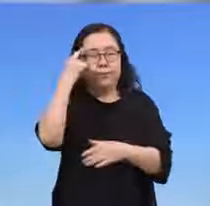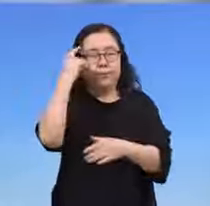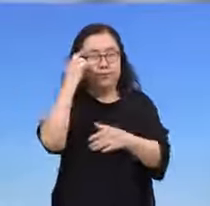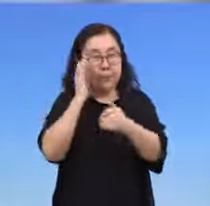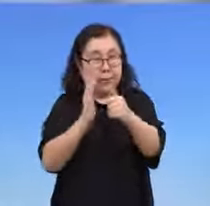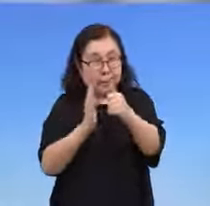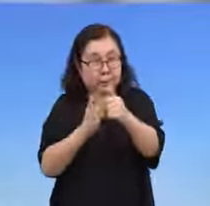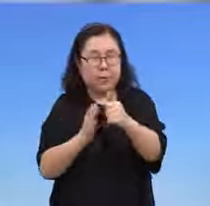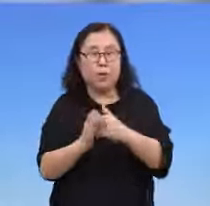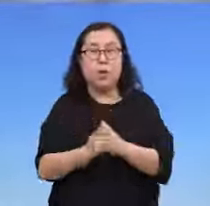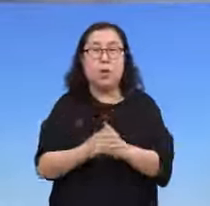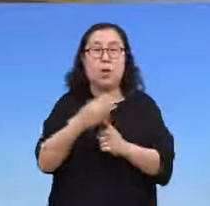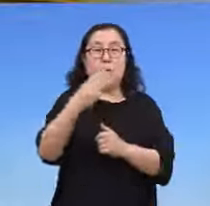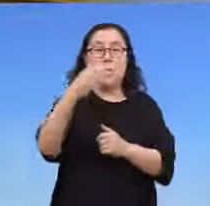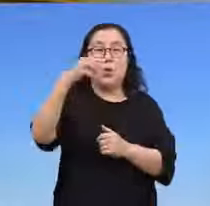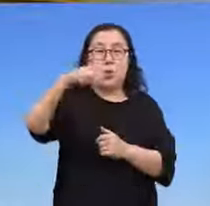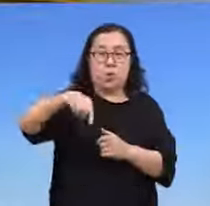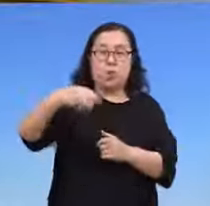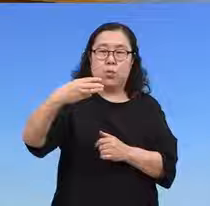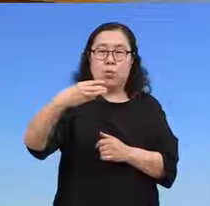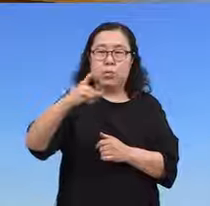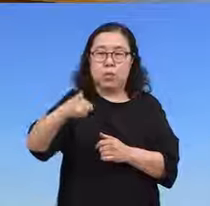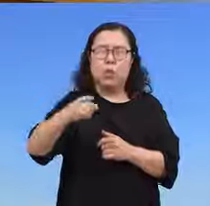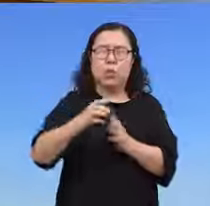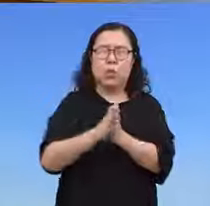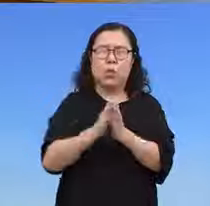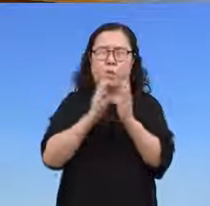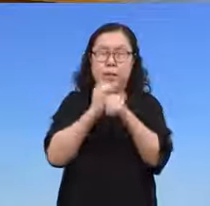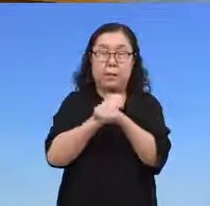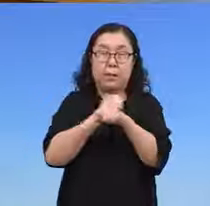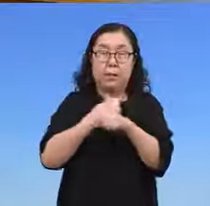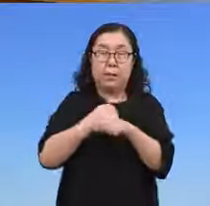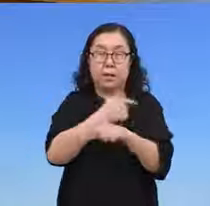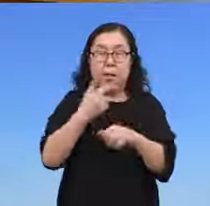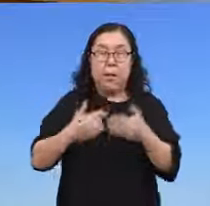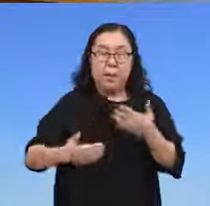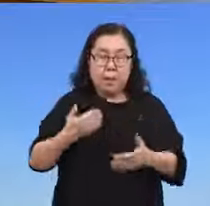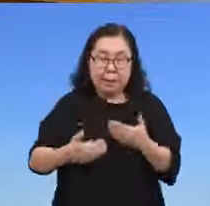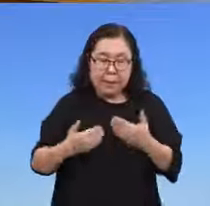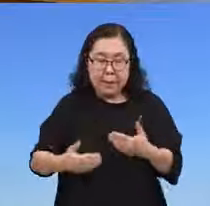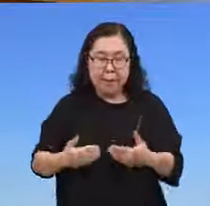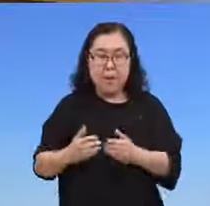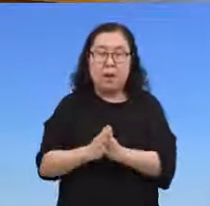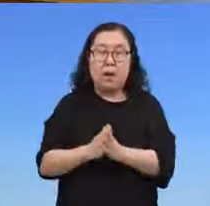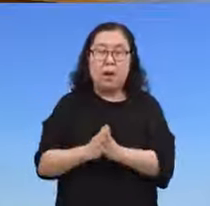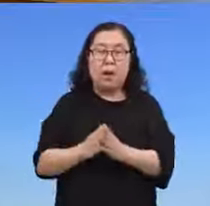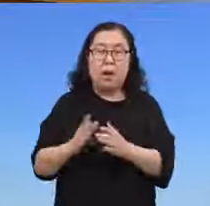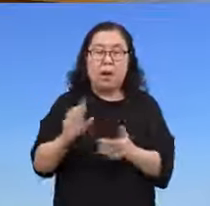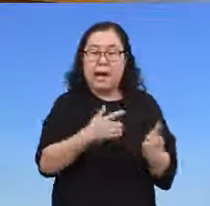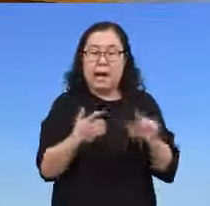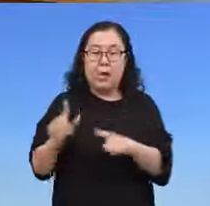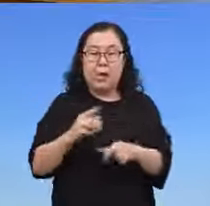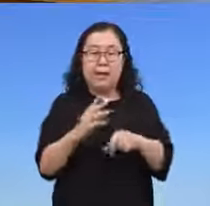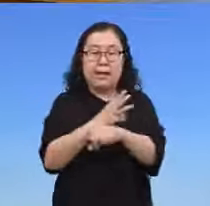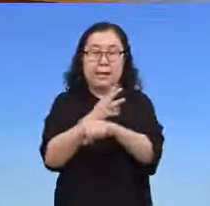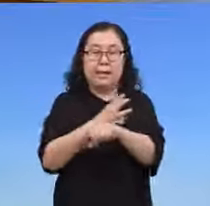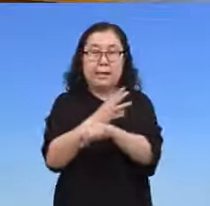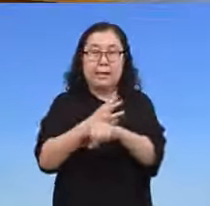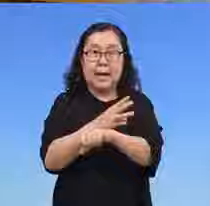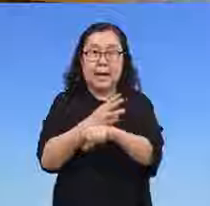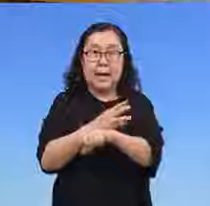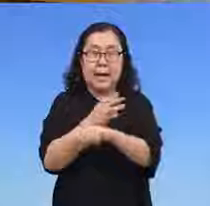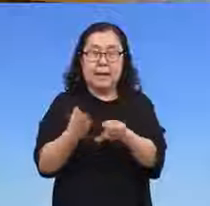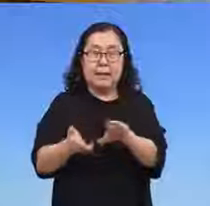마틴 루터도 비슷한 말을 했습니다. 나는 너무 바빠서 하루에 3시간 이상 기도하지 않을 수 없습니다. 저는 처음에 이